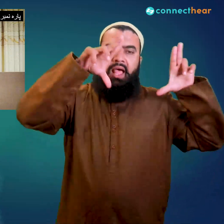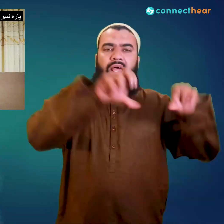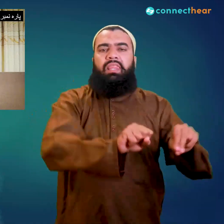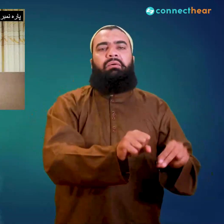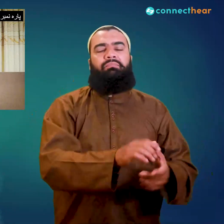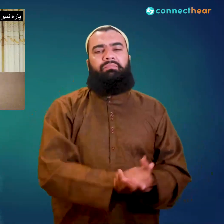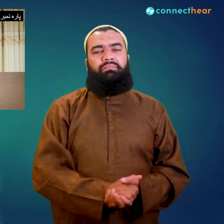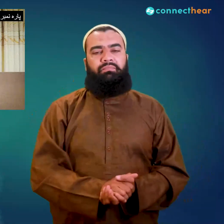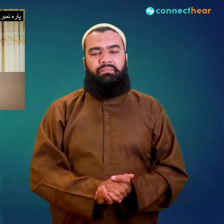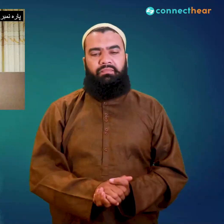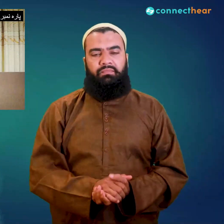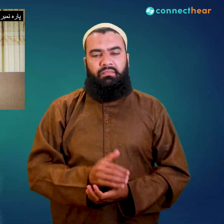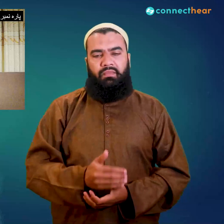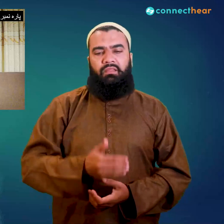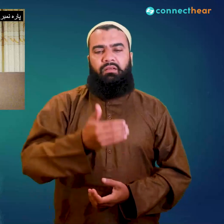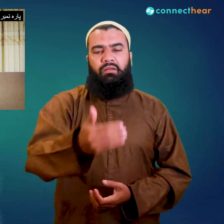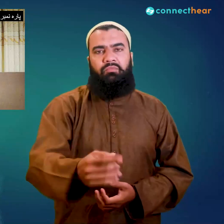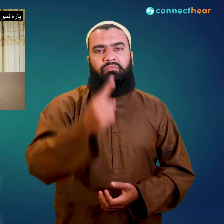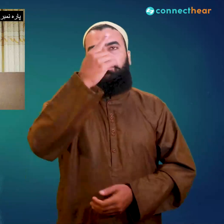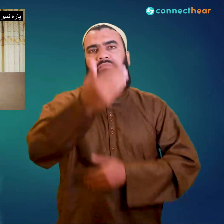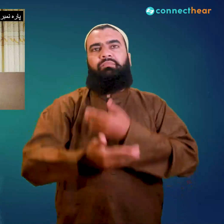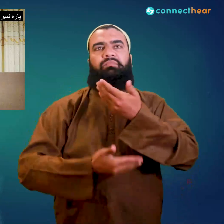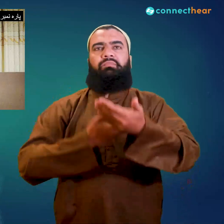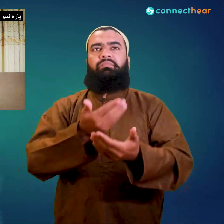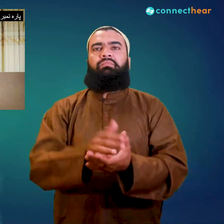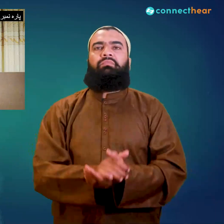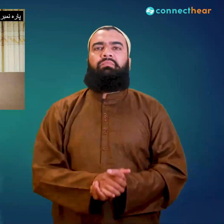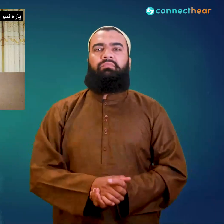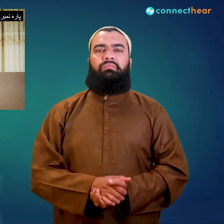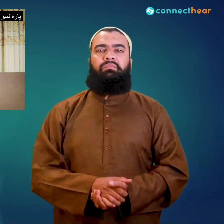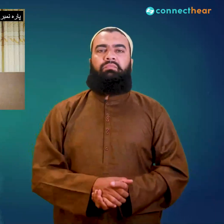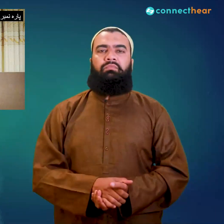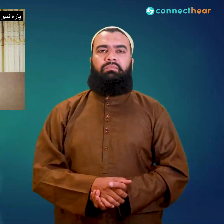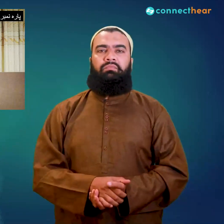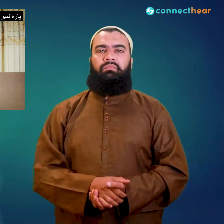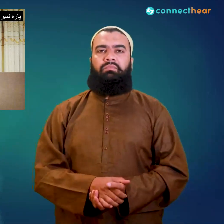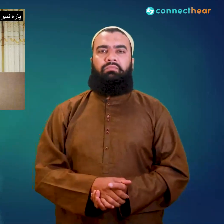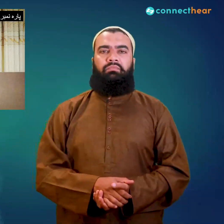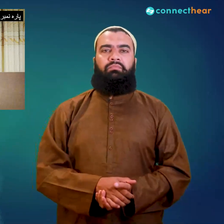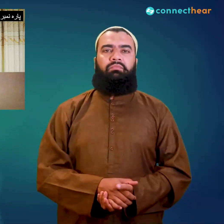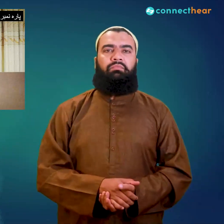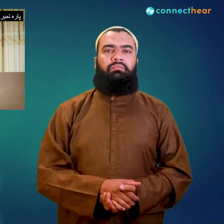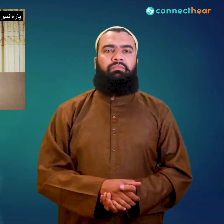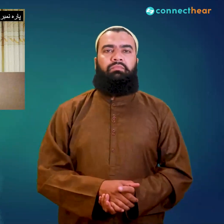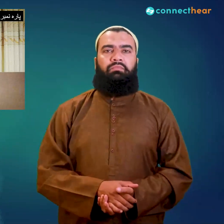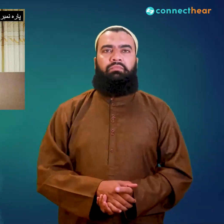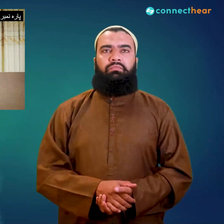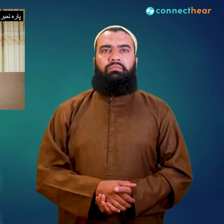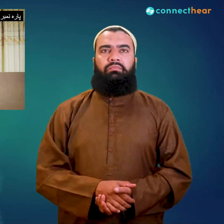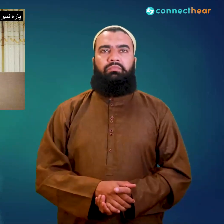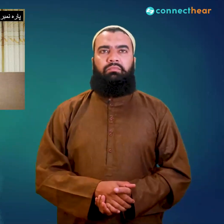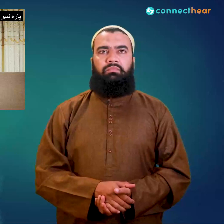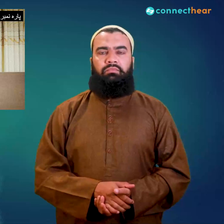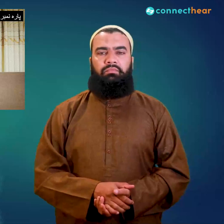رکوع 15، آیت نمبر 18۔ مَثَلُ الَّذِينَ كَفَرُوا بِرَبِّهِمْ أَعْمَالُهُمْ۔